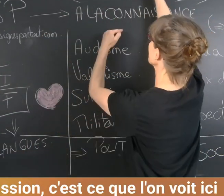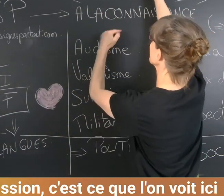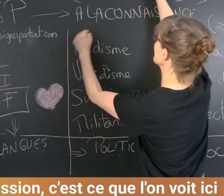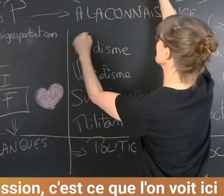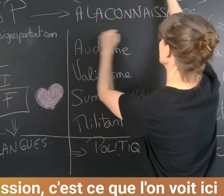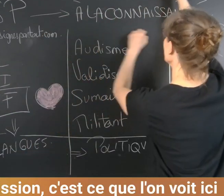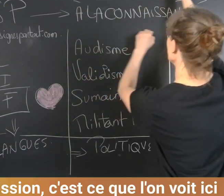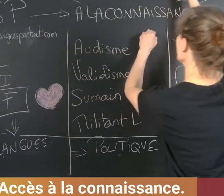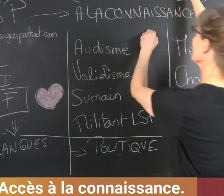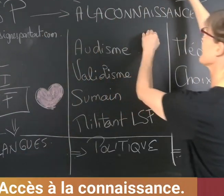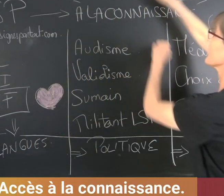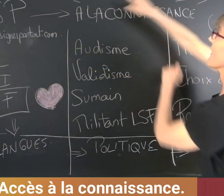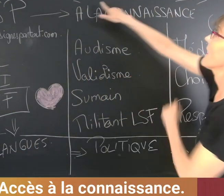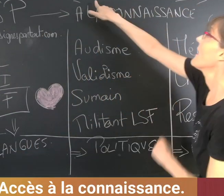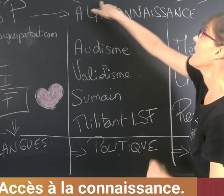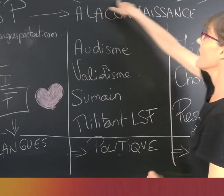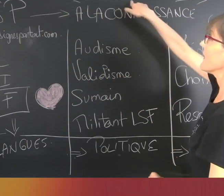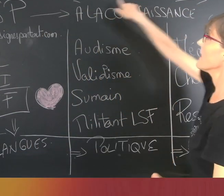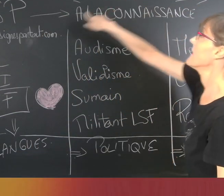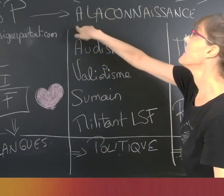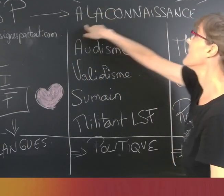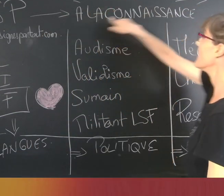ce que l'on voit ici, accès à la connaissance.